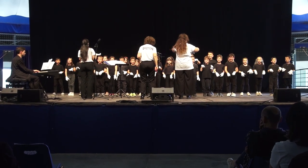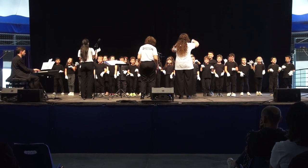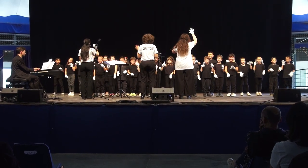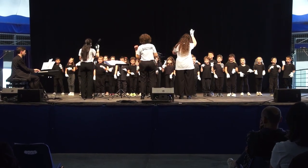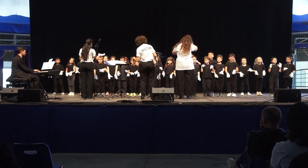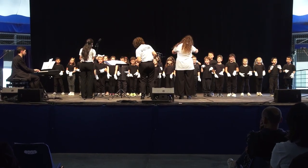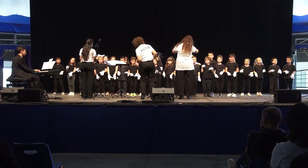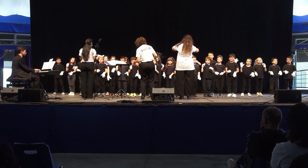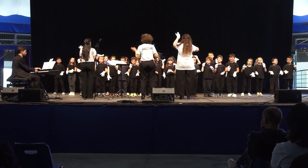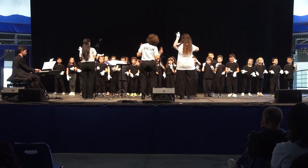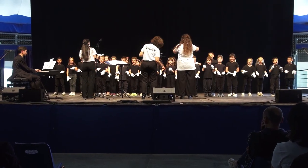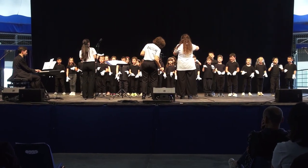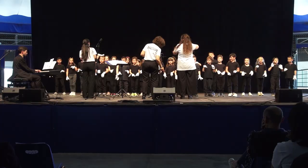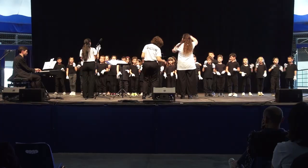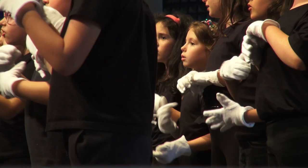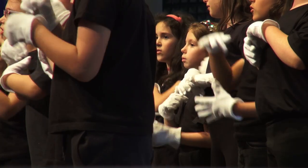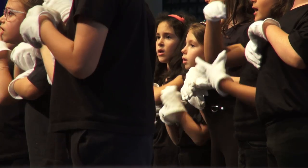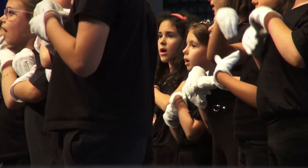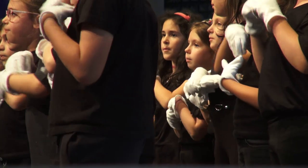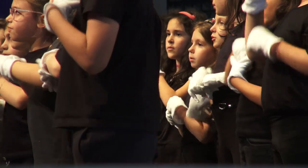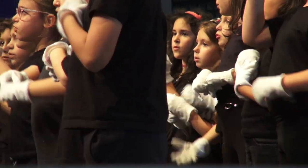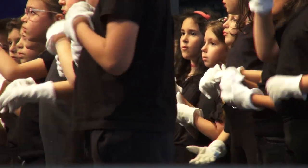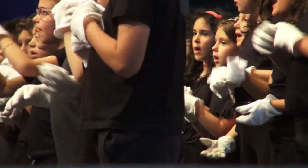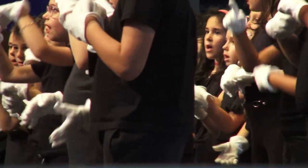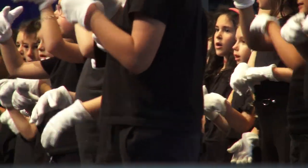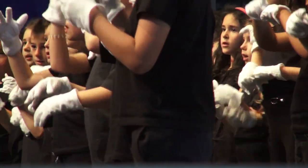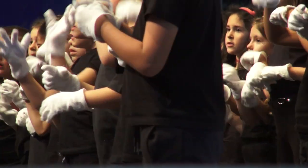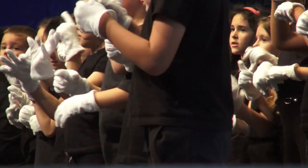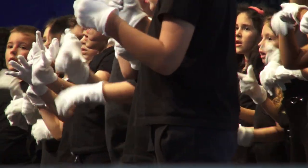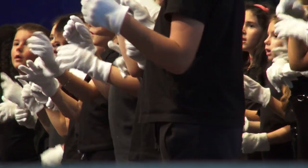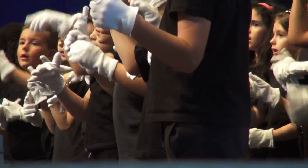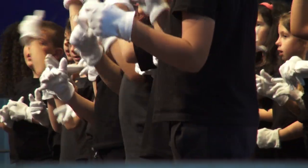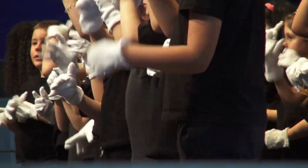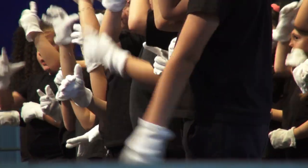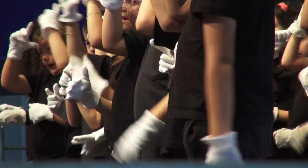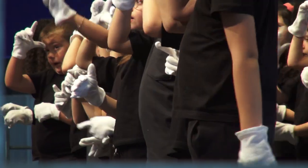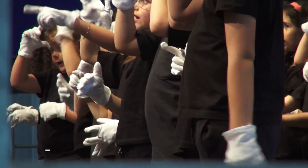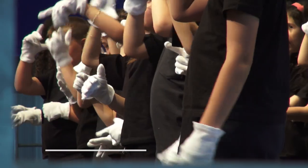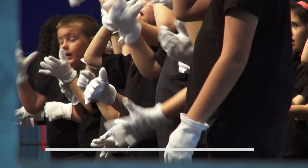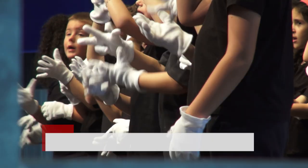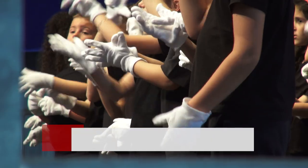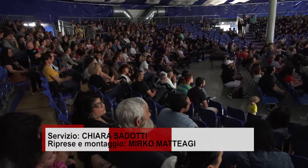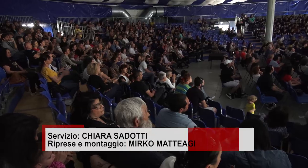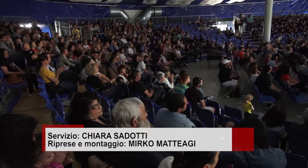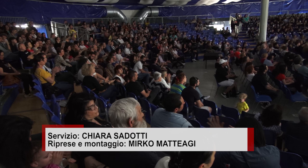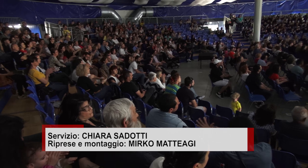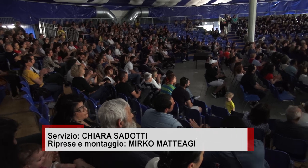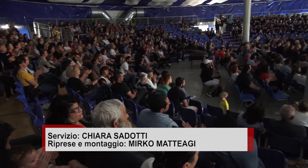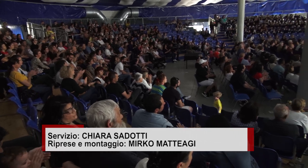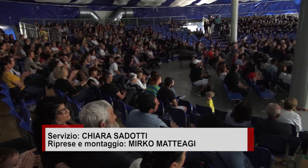Si sono esibiti con i guanti bianchi per dimostrare che anche con la musica si vince sulle diversità. Al teatro tenda